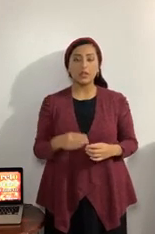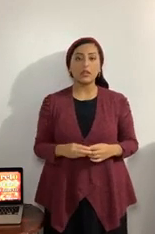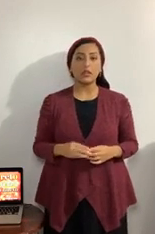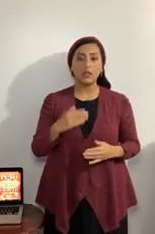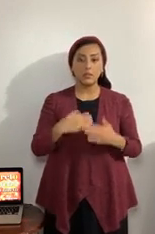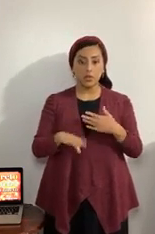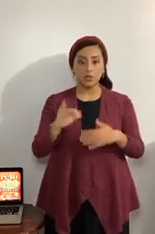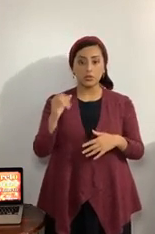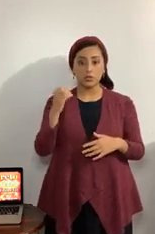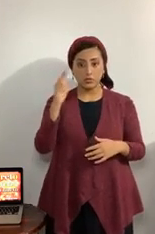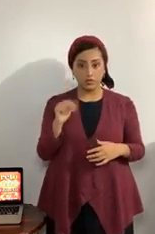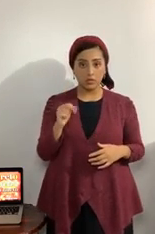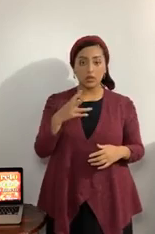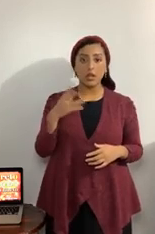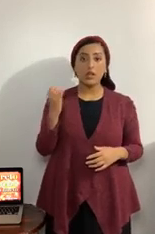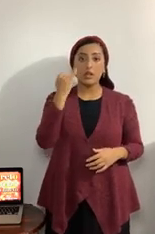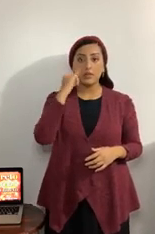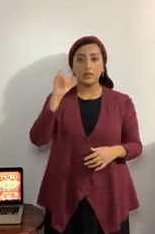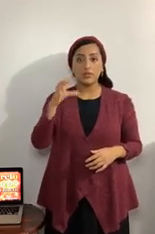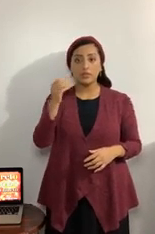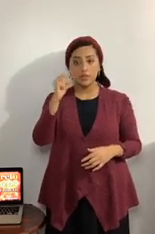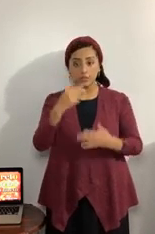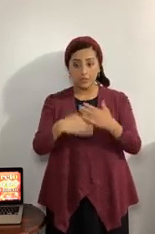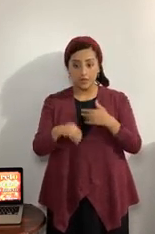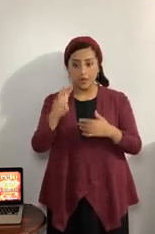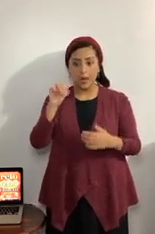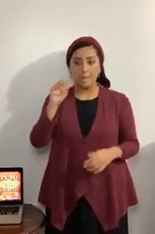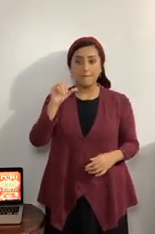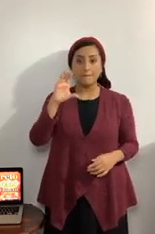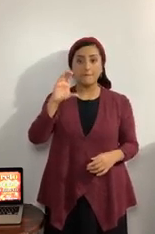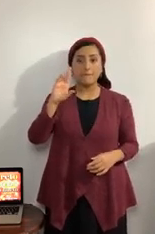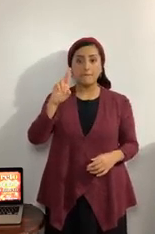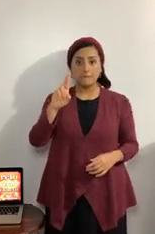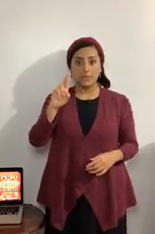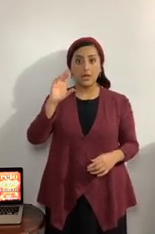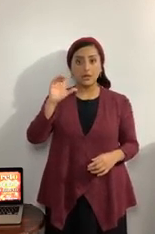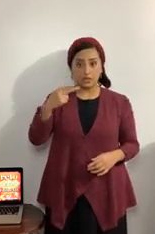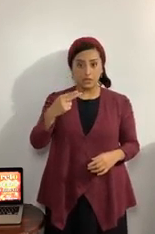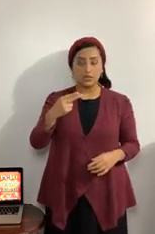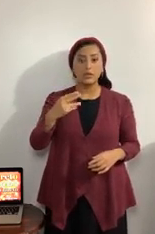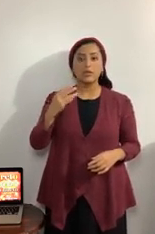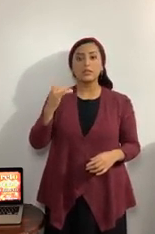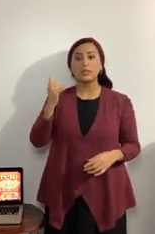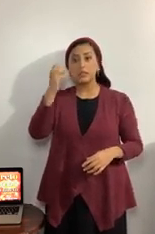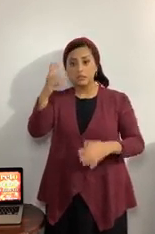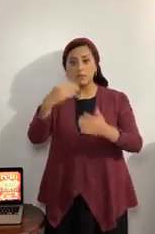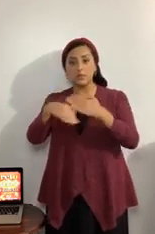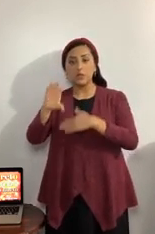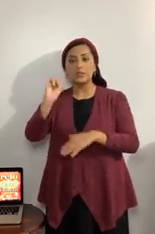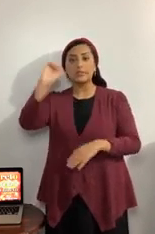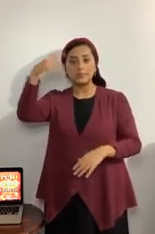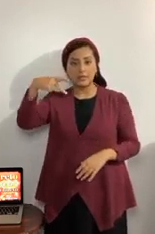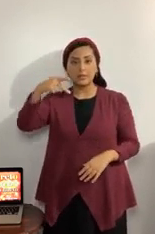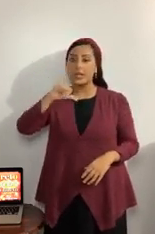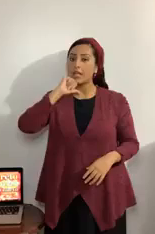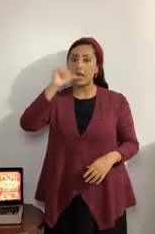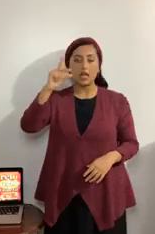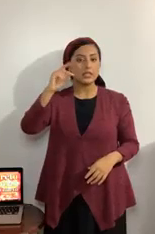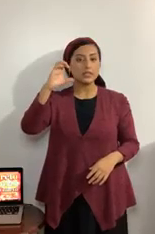Y lógico, si Yohanan nació en marzo, entonces Yahshua nació en septiembre, no en diciembre. ¡Aleluya! Ahora,